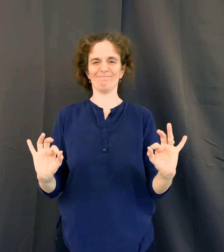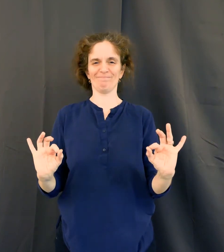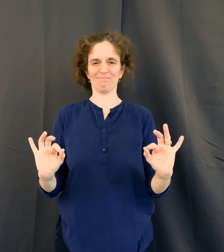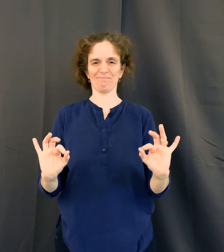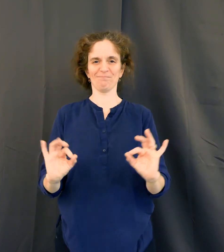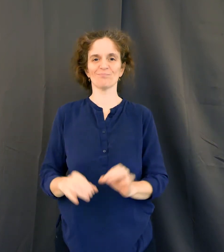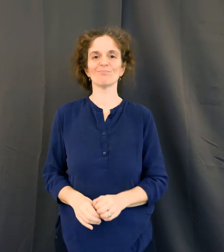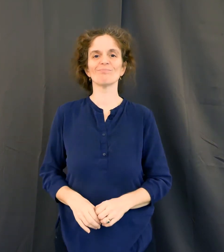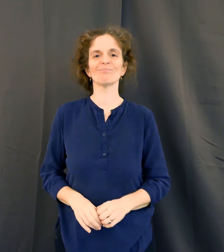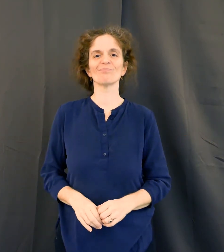accueillir le sapin.